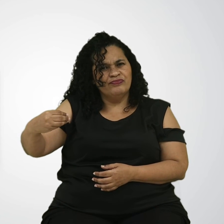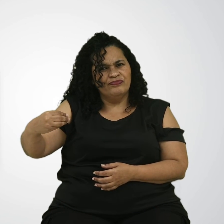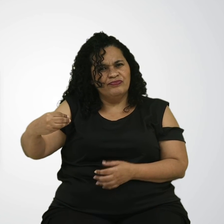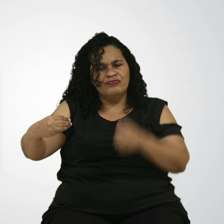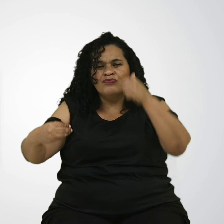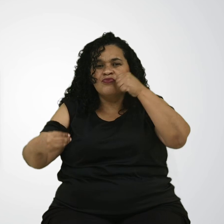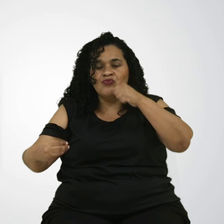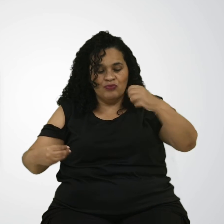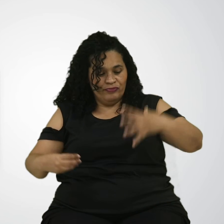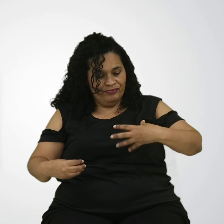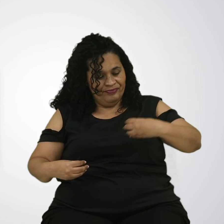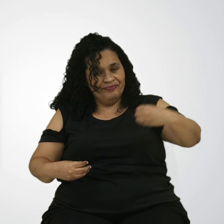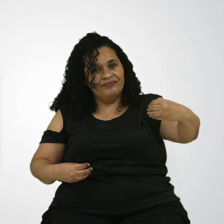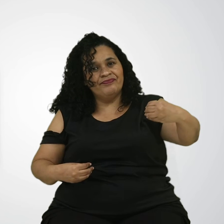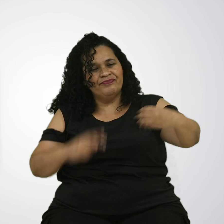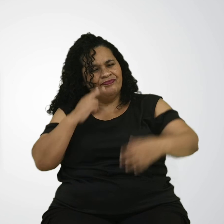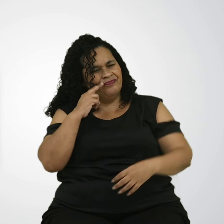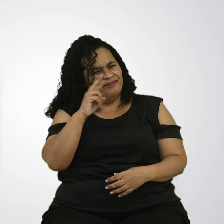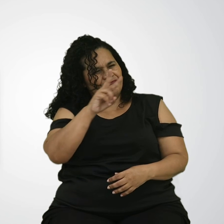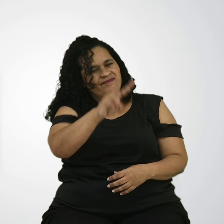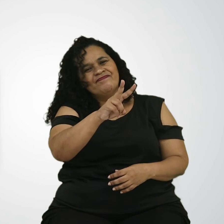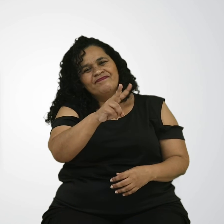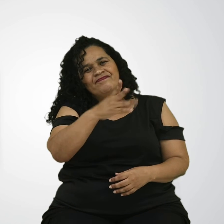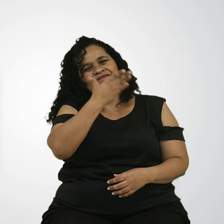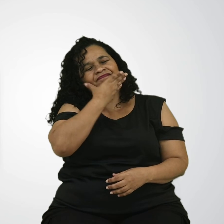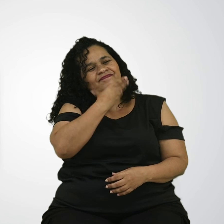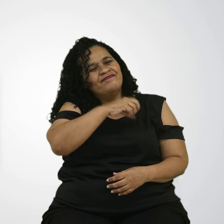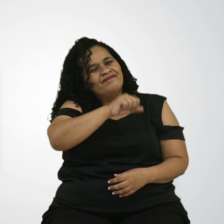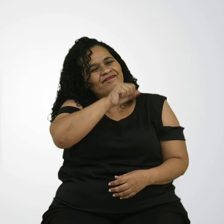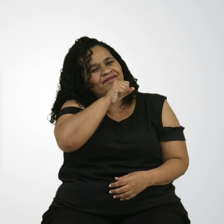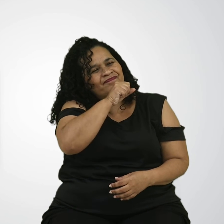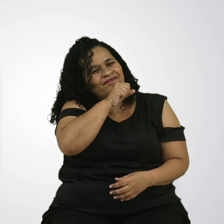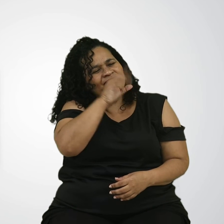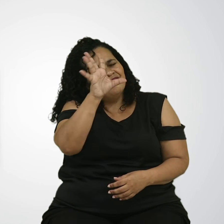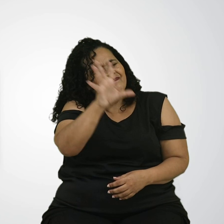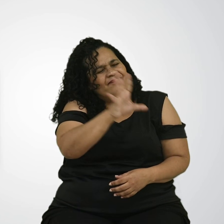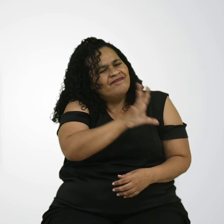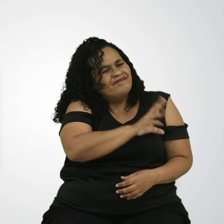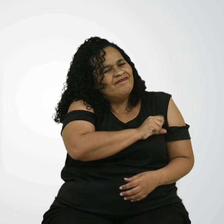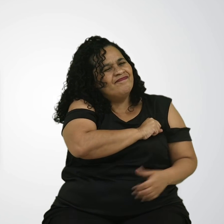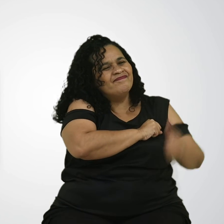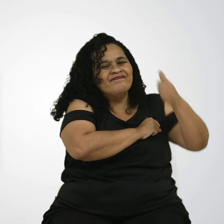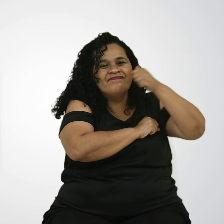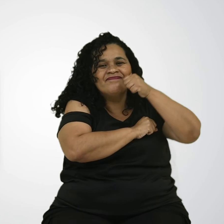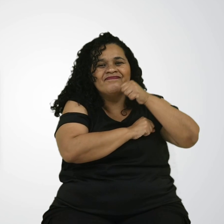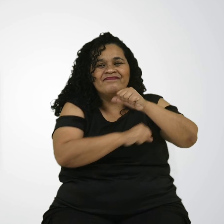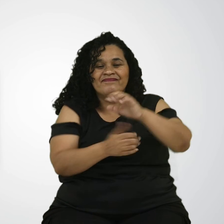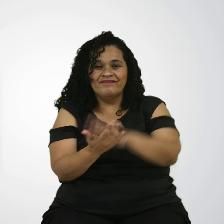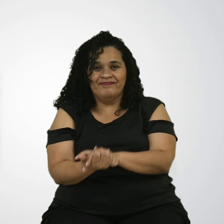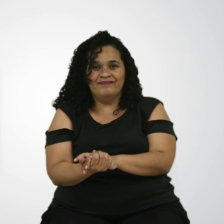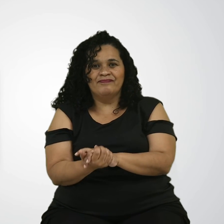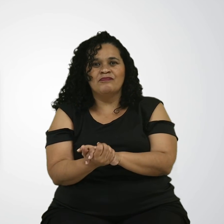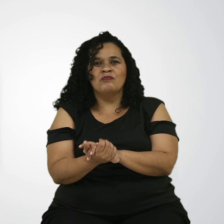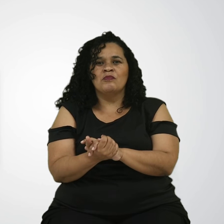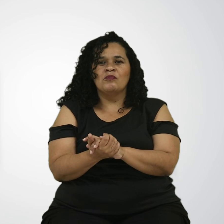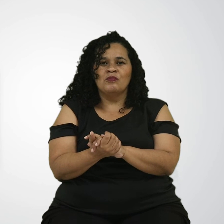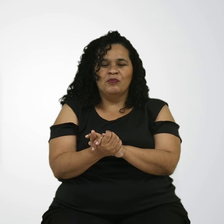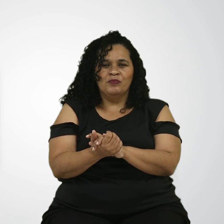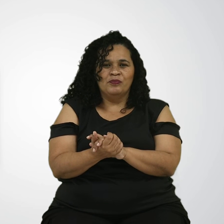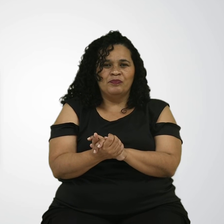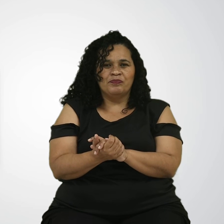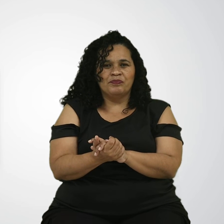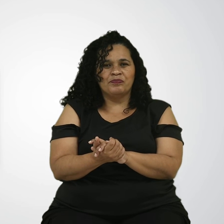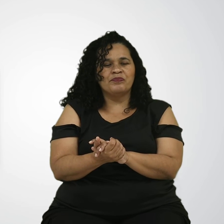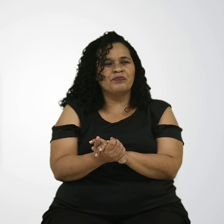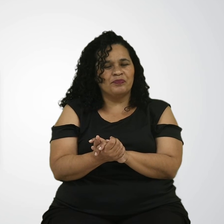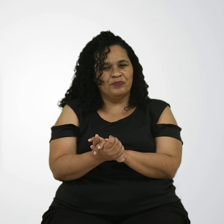filha que vê o seu pai amando a sua esposa, a sua mulher, a sua mãe, né? Ou uma